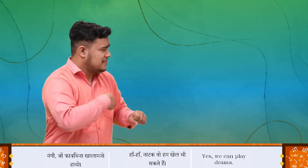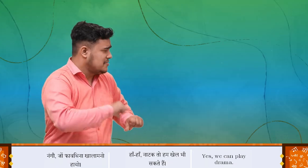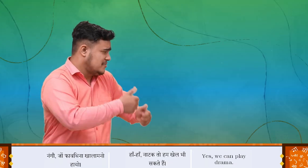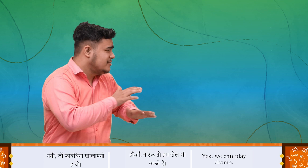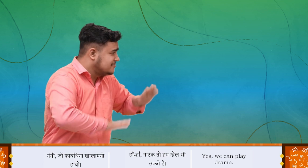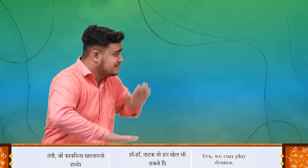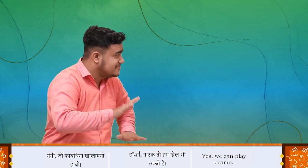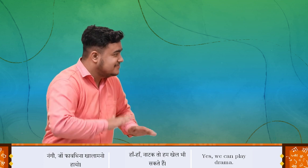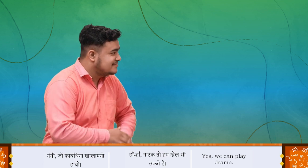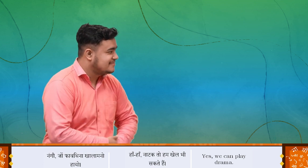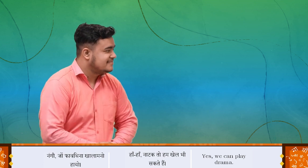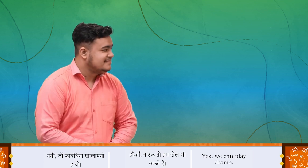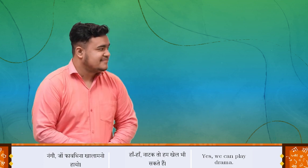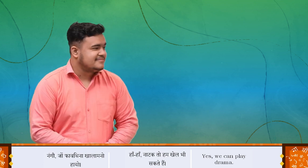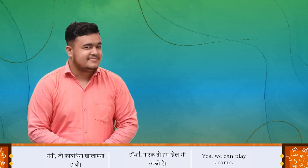능고 증 파우티나 칼람네 하이